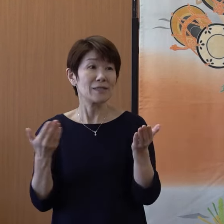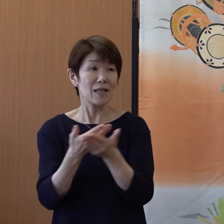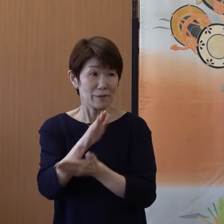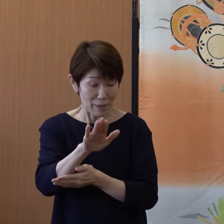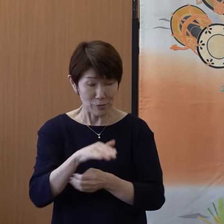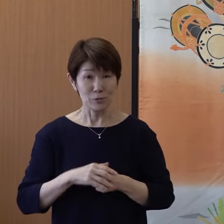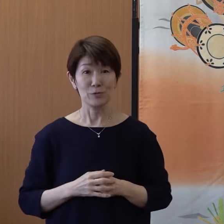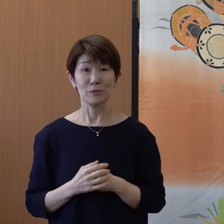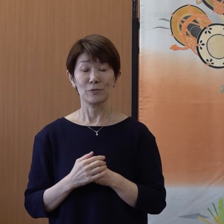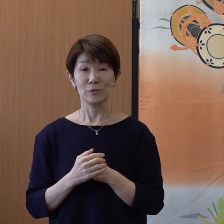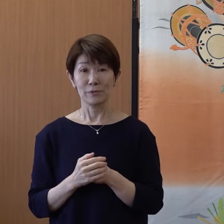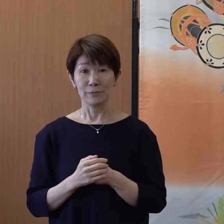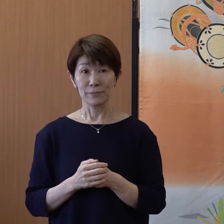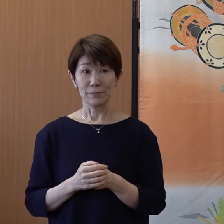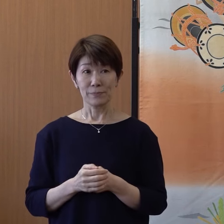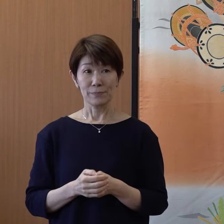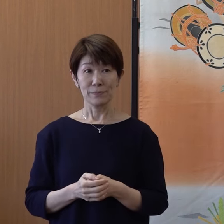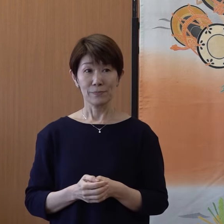い、